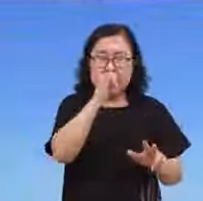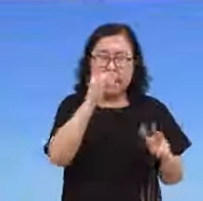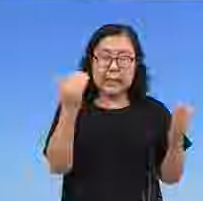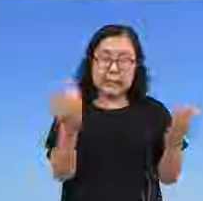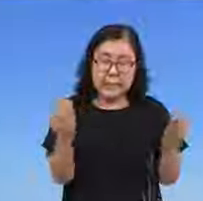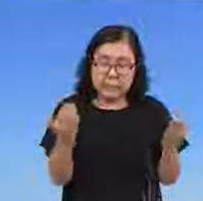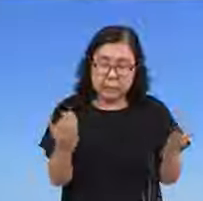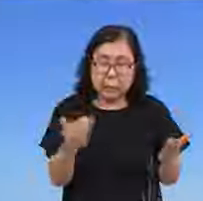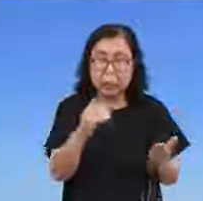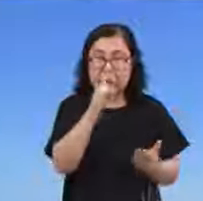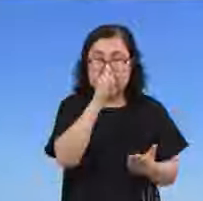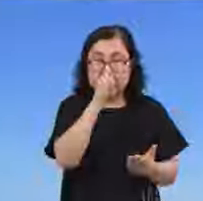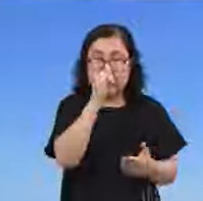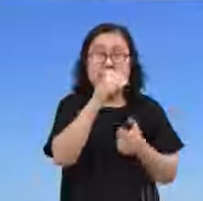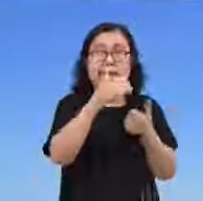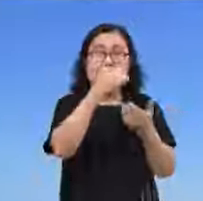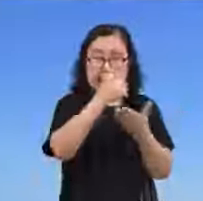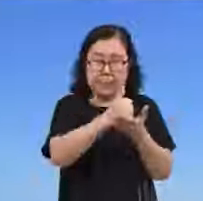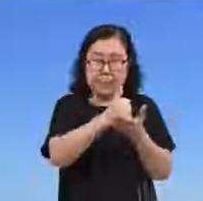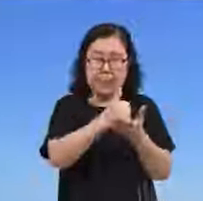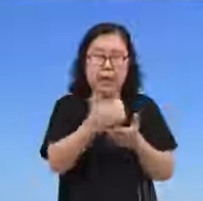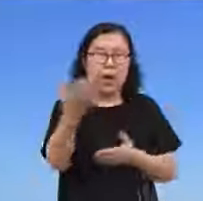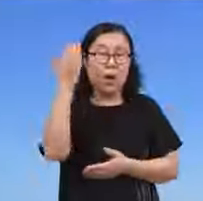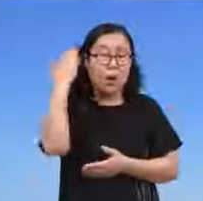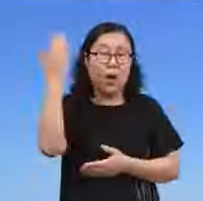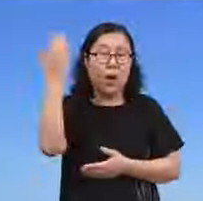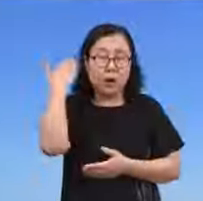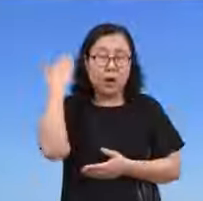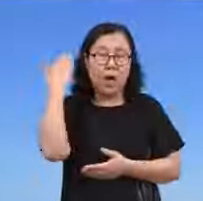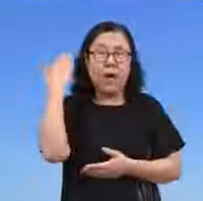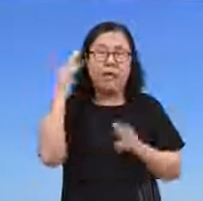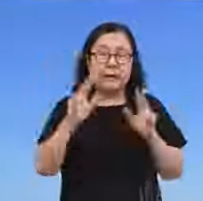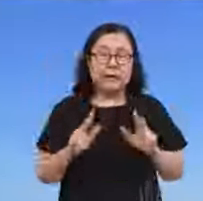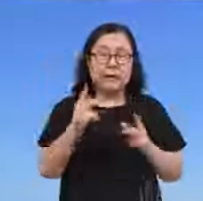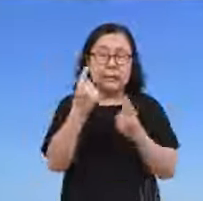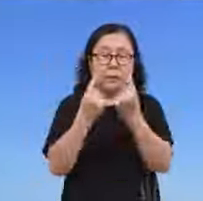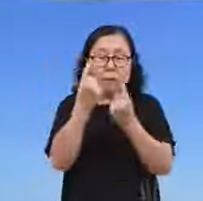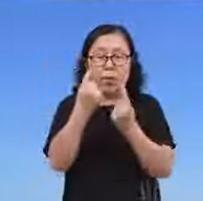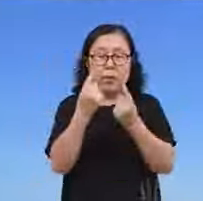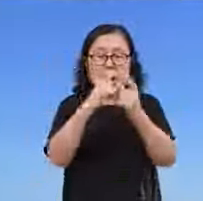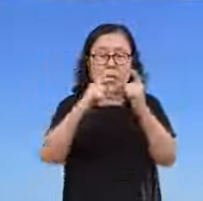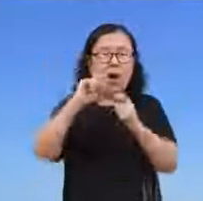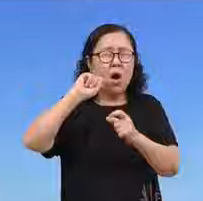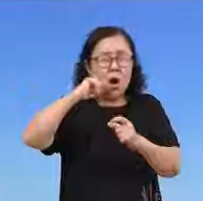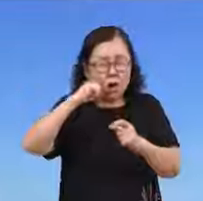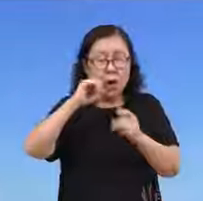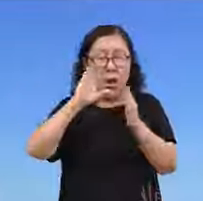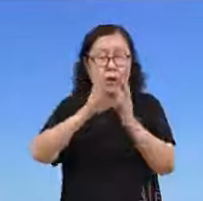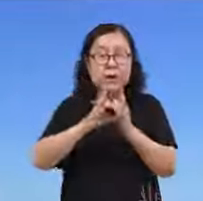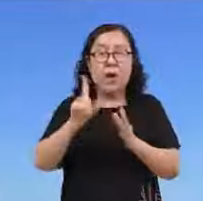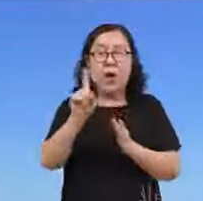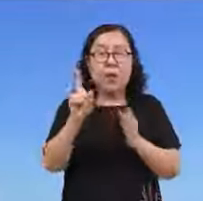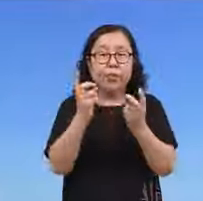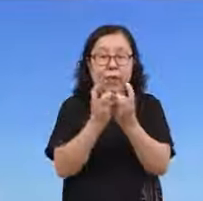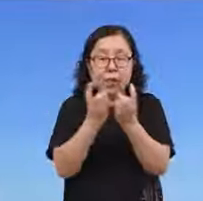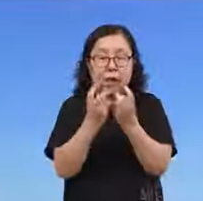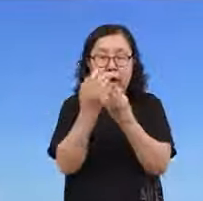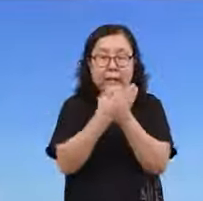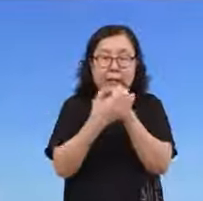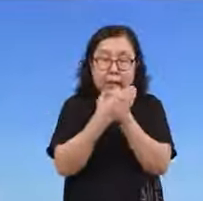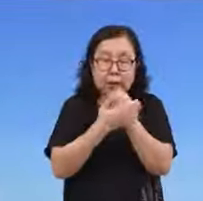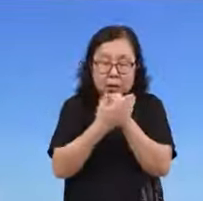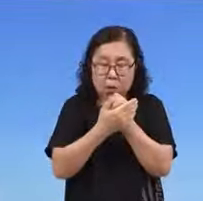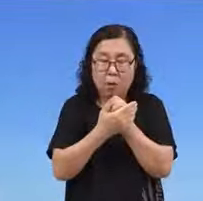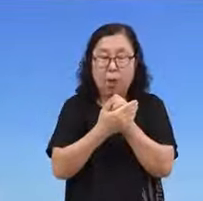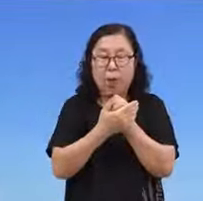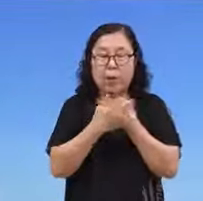과거에 이것보다 더 어려웠을 때 어떤 은혜로 이것을 피할 수 있었던가를 떠올릴 수 있는 이 믿음이 작동되기를 원합니다. 그래서